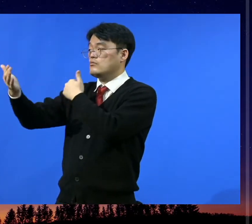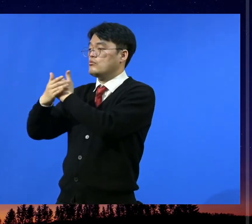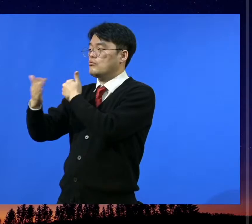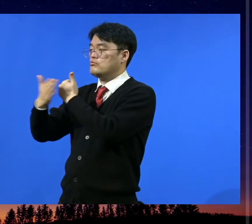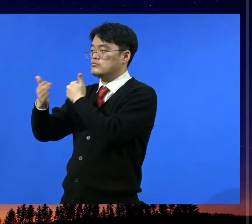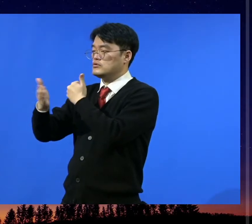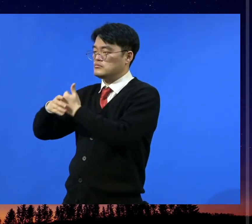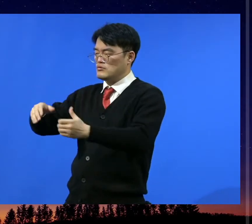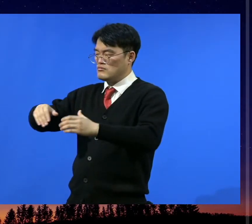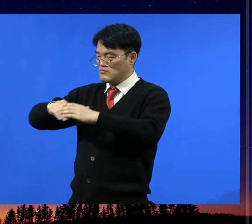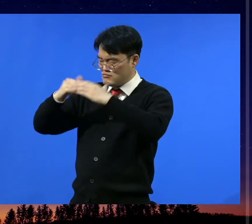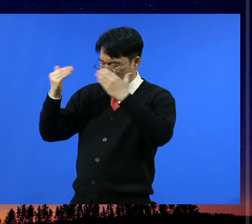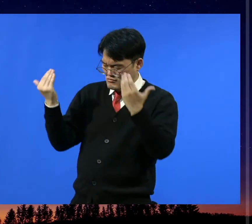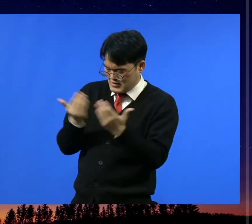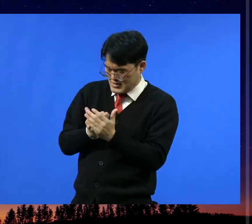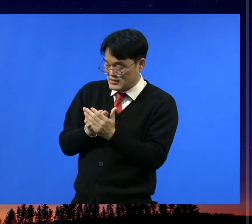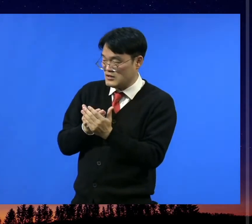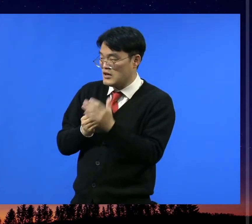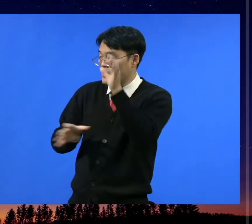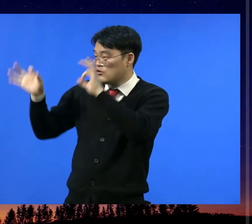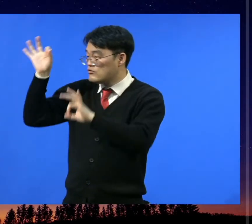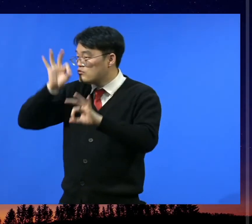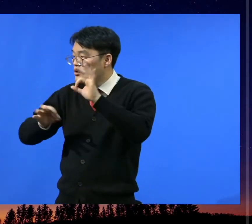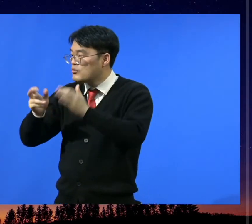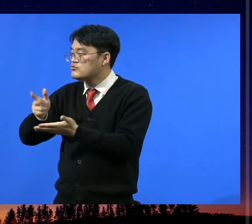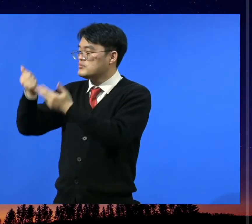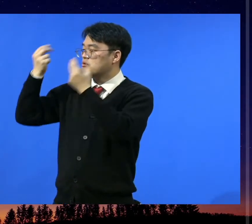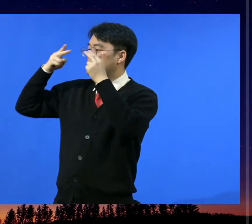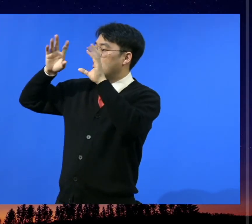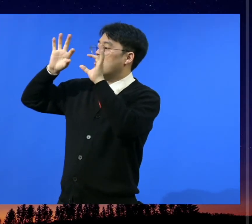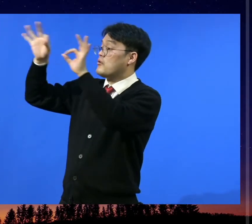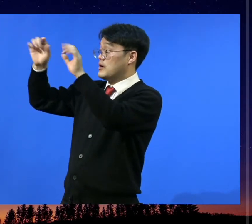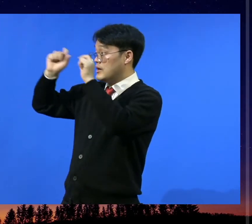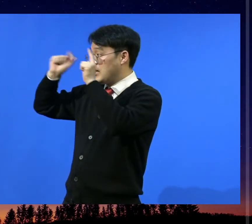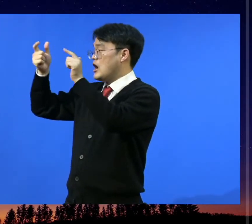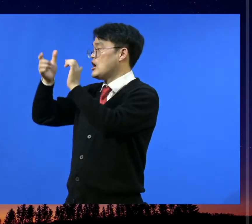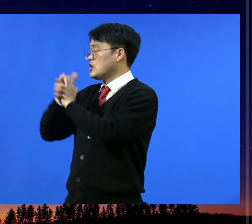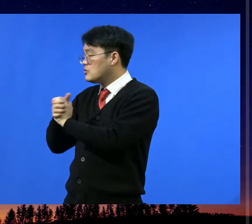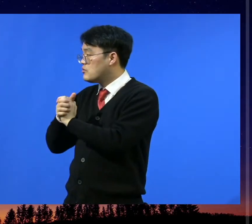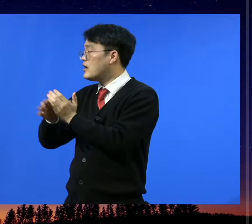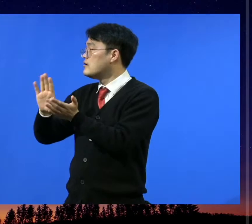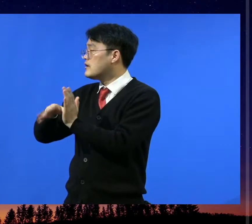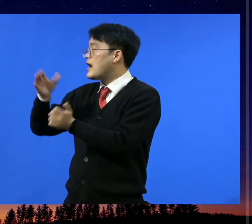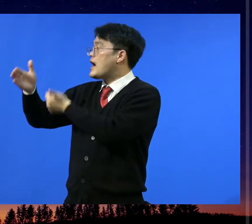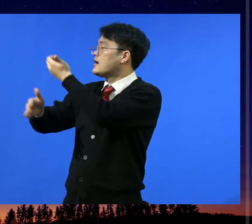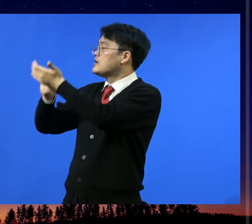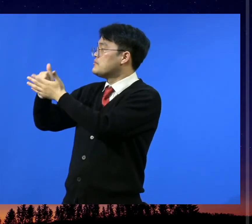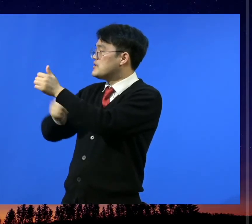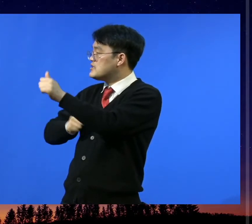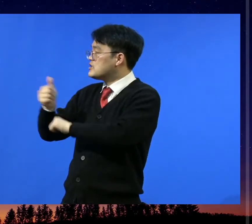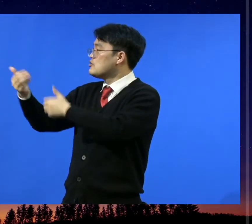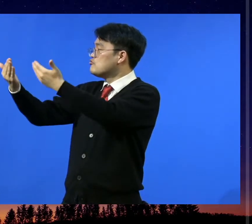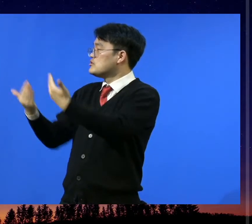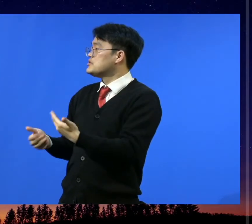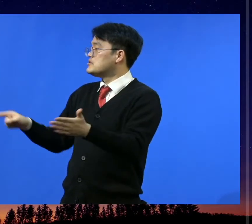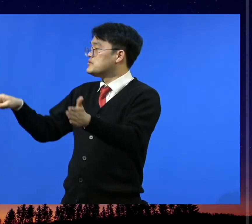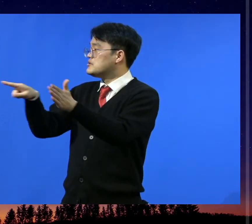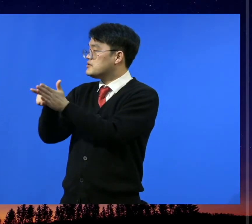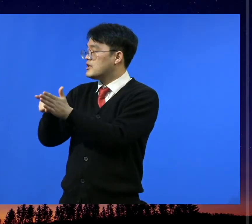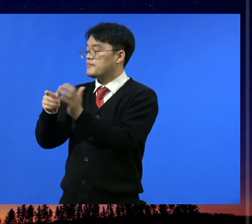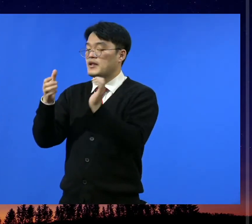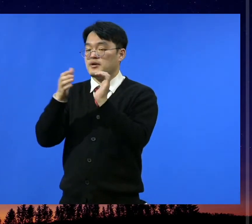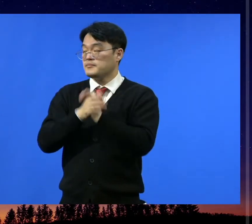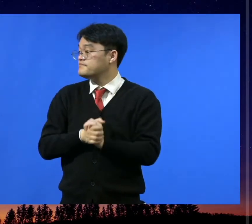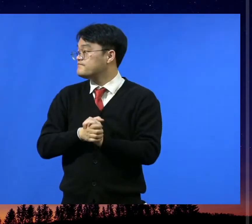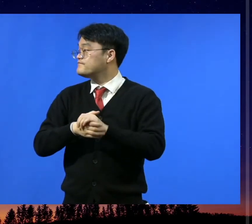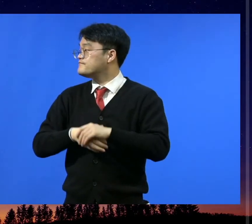전적으로 구하고 주님을 바라보면서 깨어 기도할 때 하나님께서 우리에게 승리를 주실 줄로 믿습니다. 그때